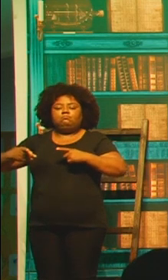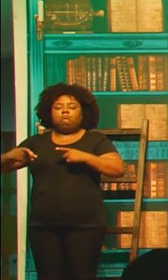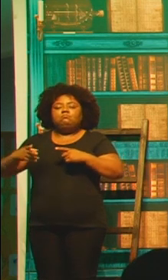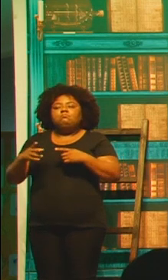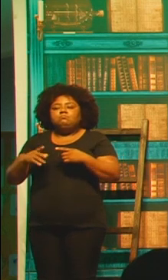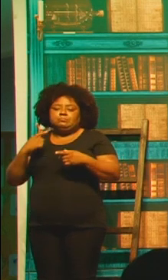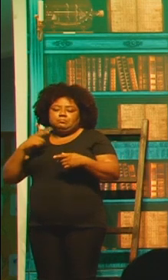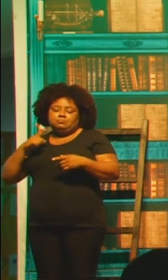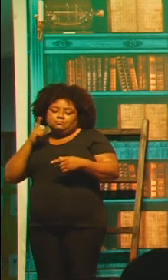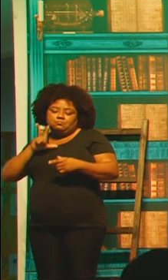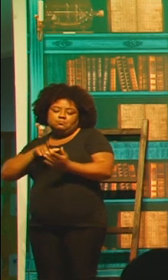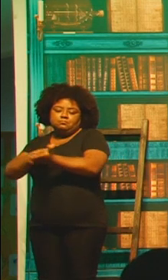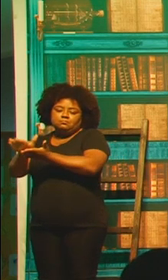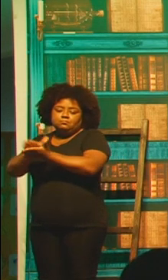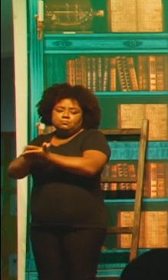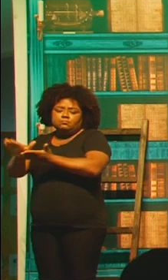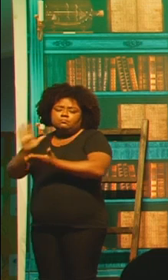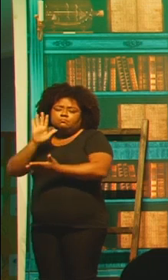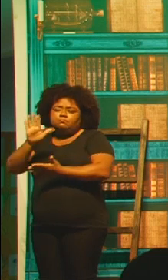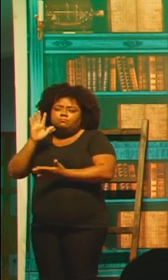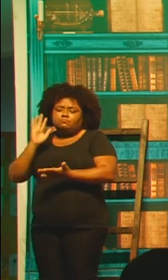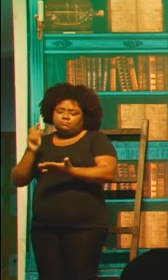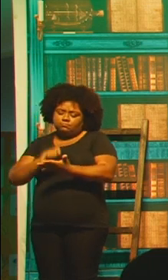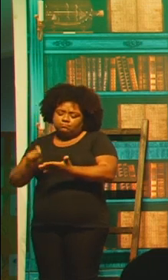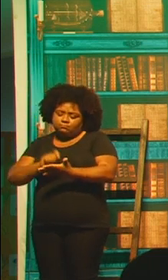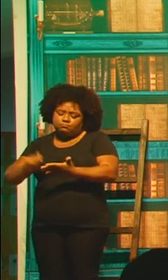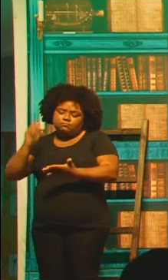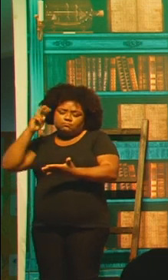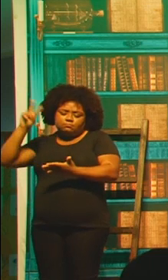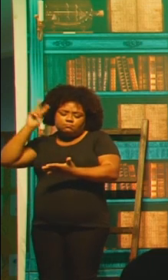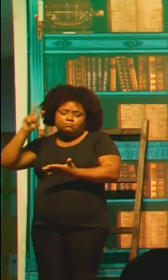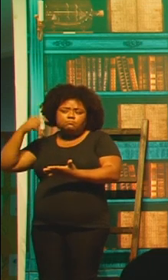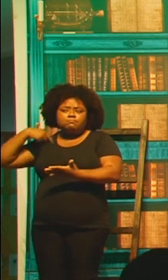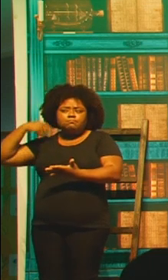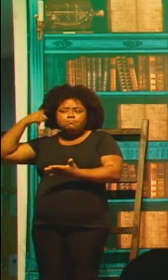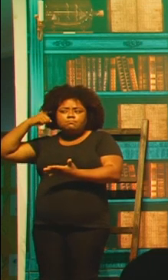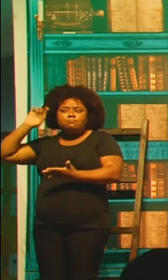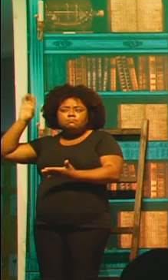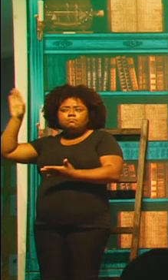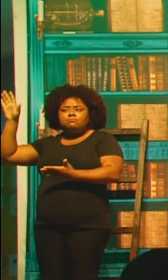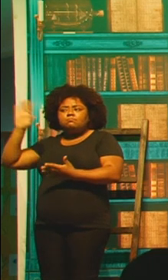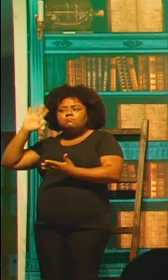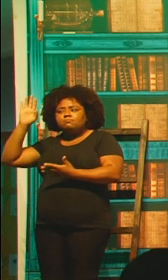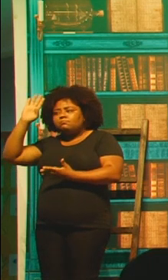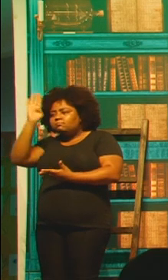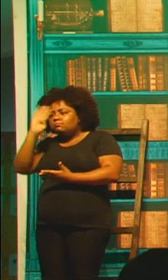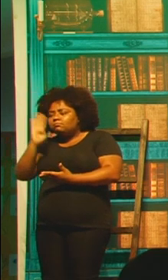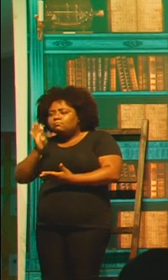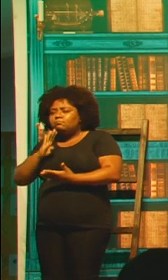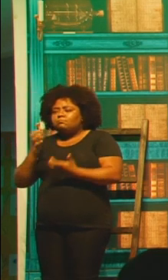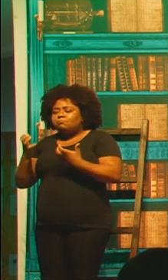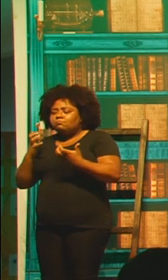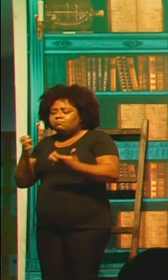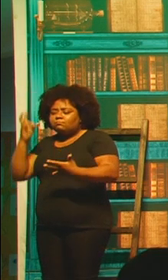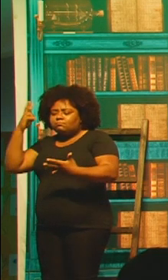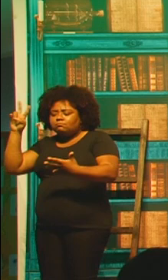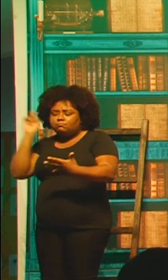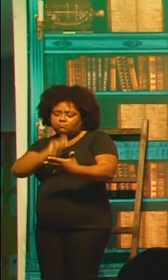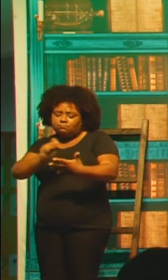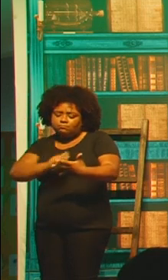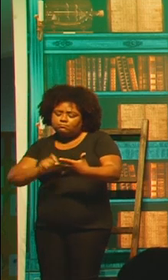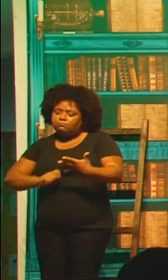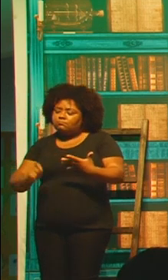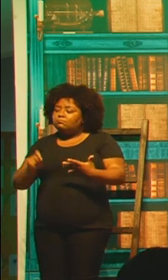né? Eu dizia assim, eu quero contar essa história para os brasileiros, porque era uma coisa que, se eu fosse conversar com qualquer